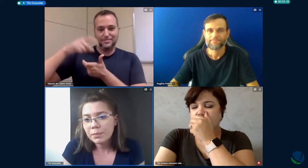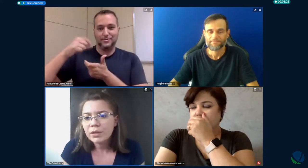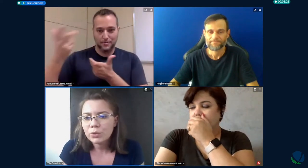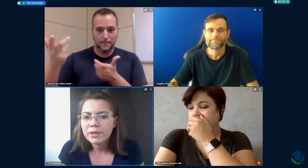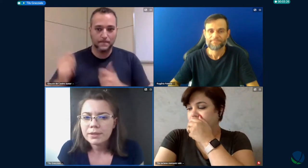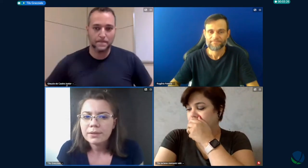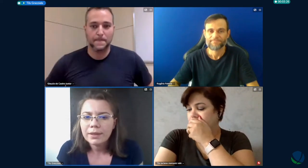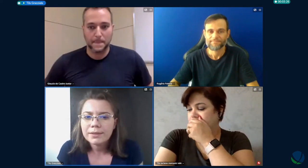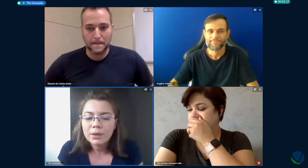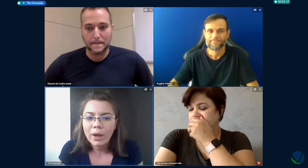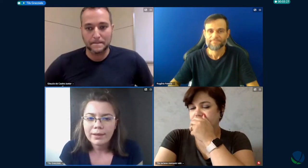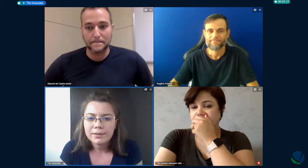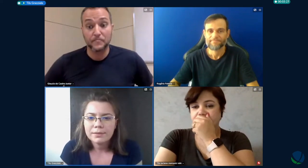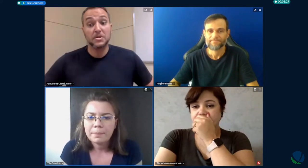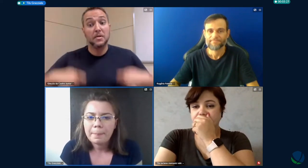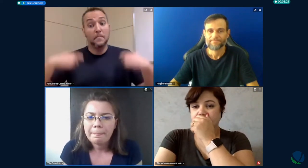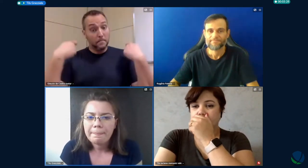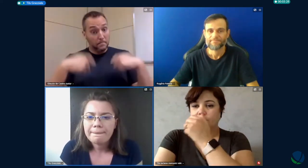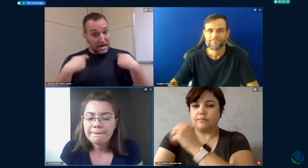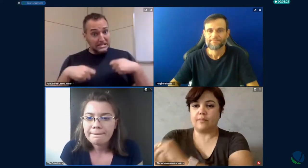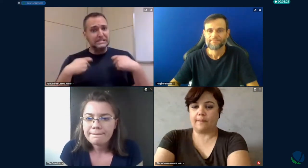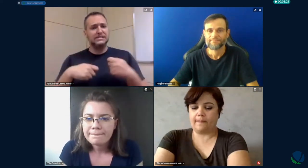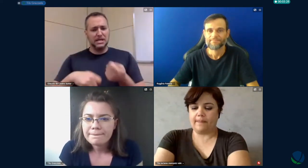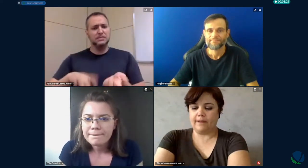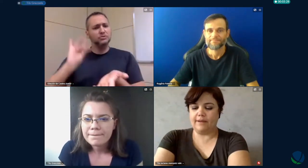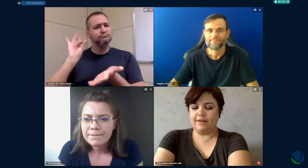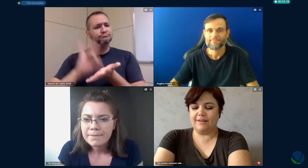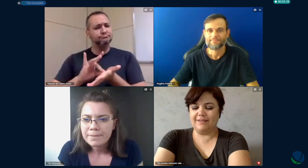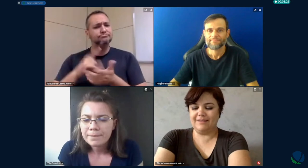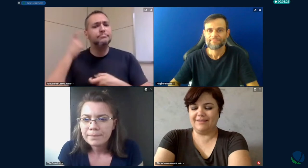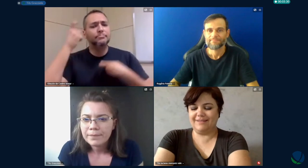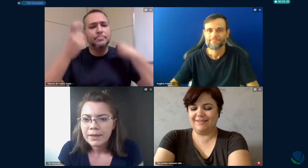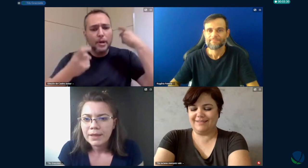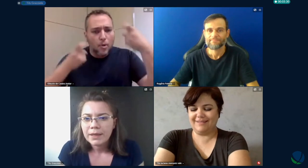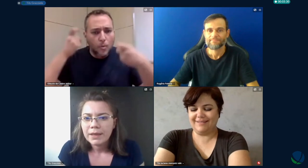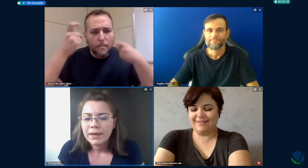e as expressões lexicais.